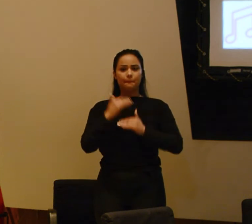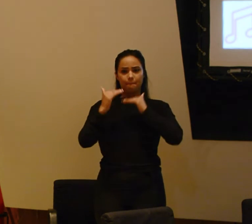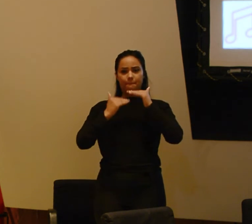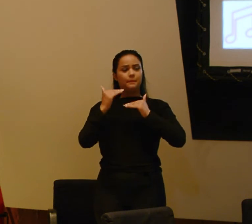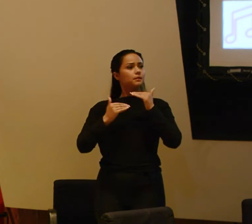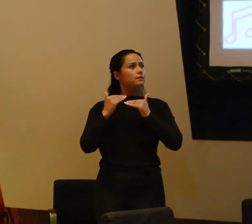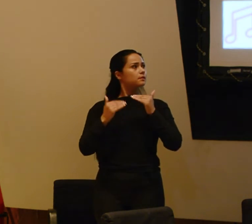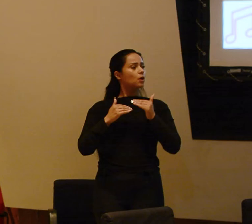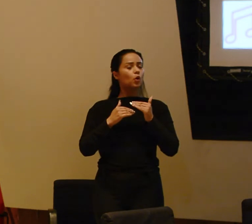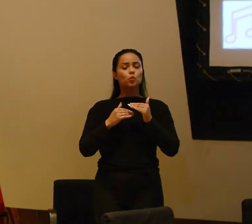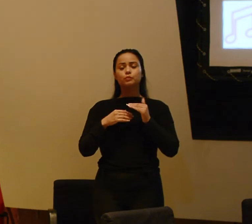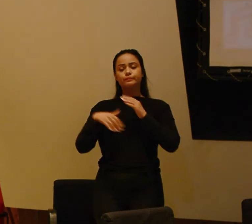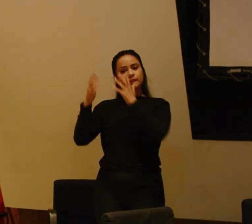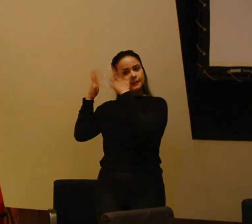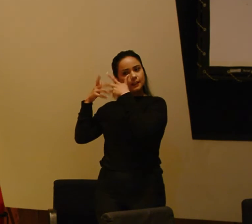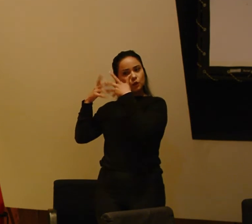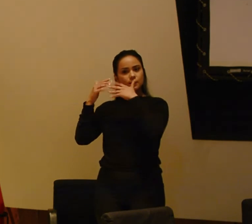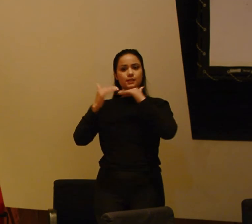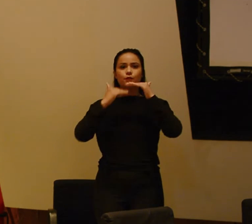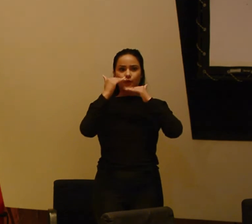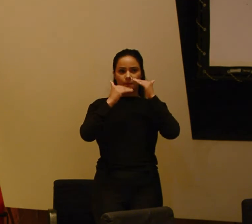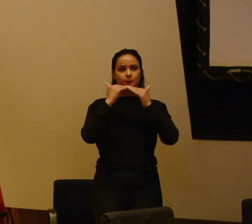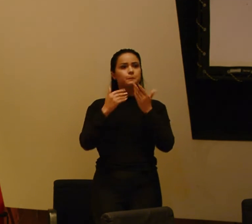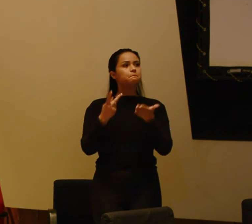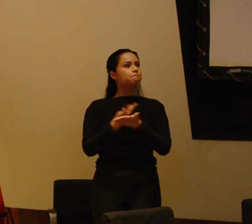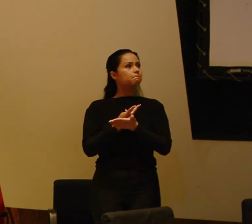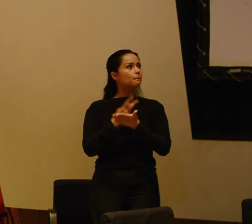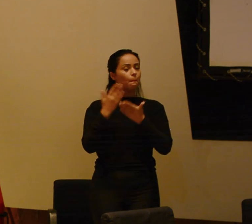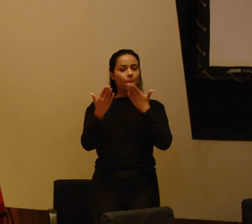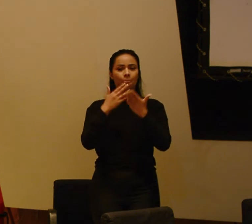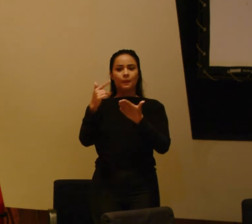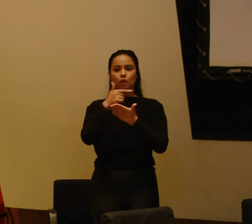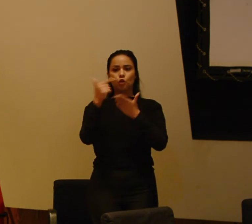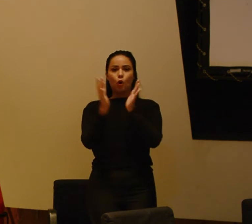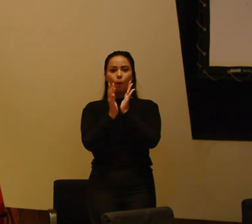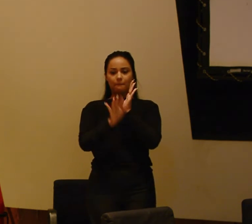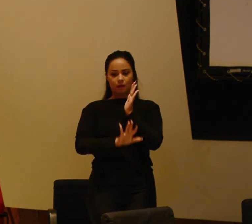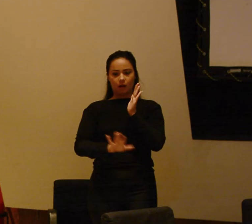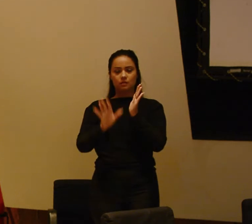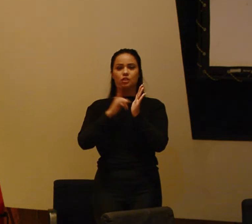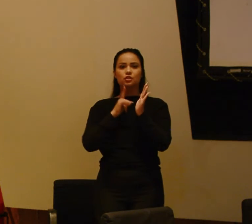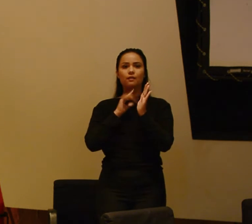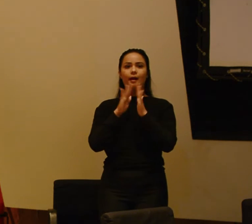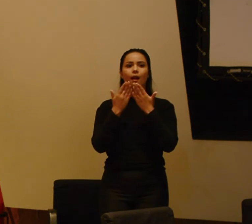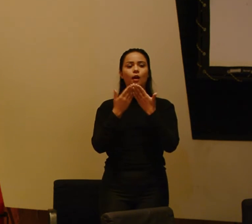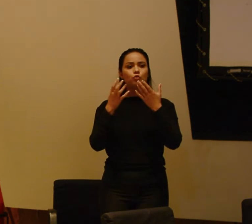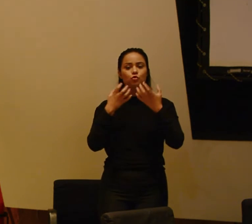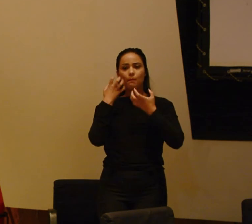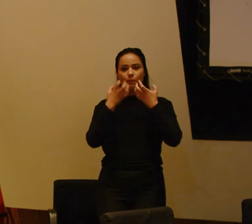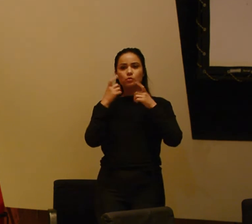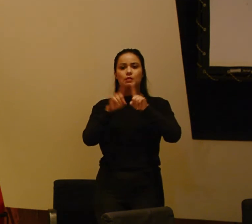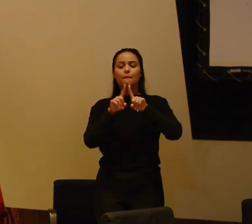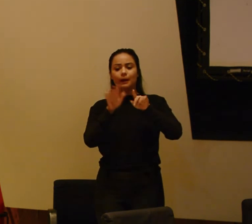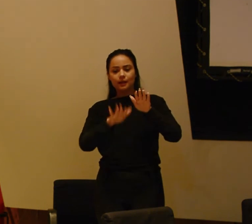transtornos do neurodesenvolvimento, no caso. Então, quando a gente compara esses 2 grupos de crianças que tiveram aula de música com